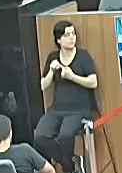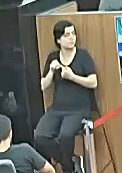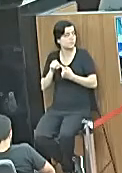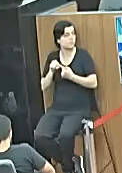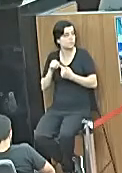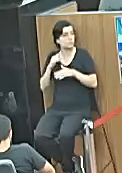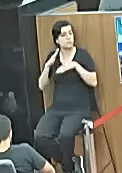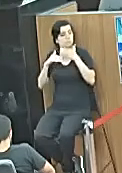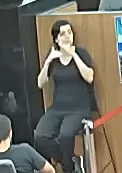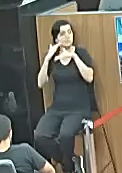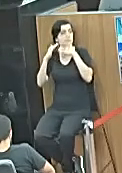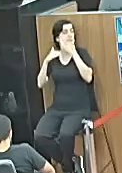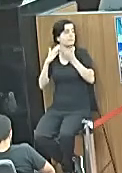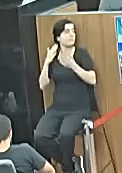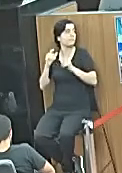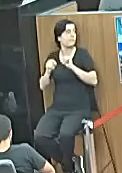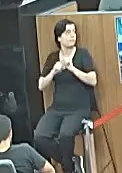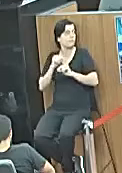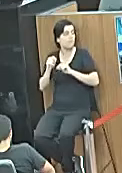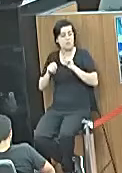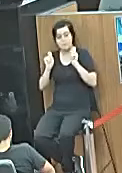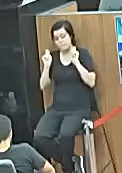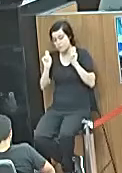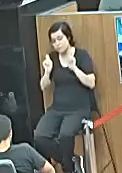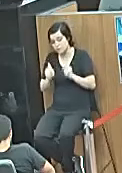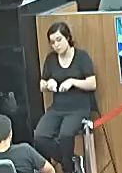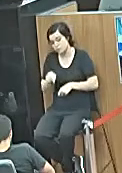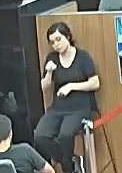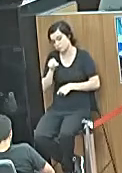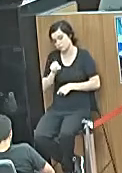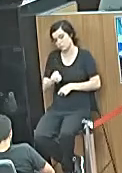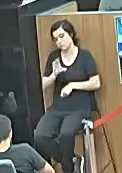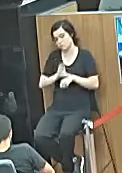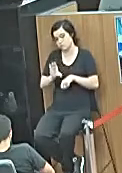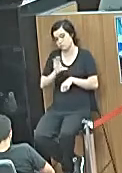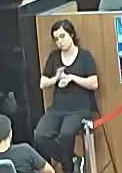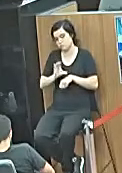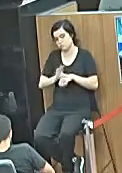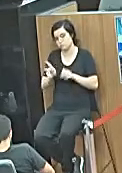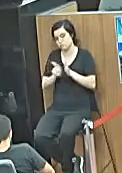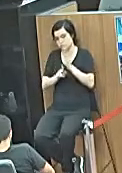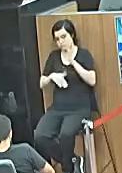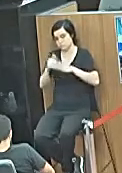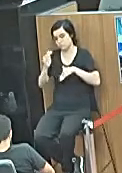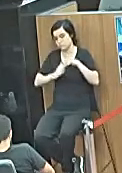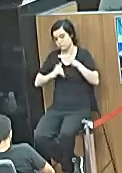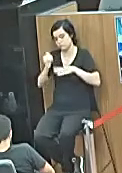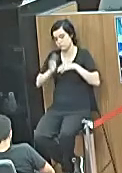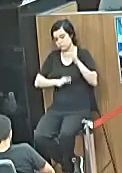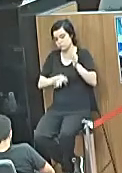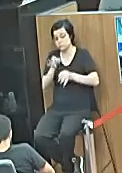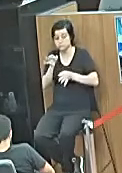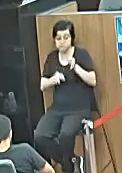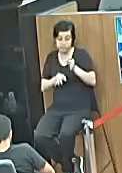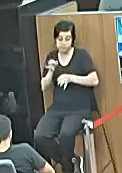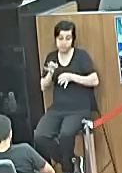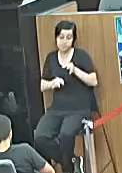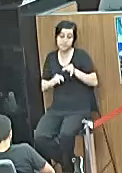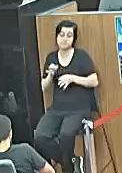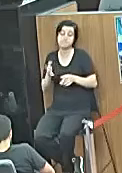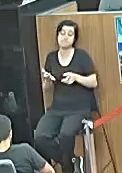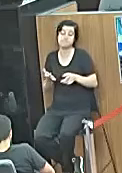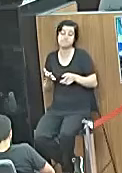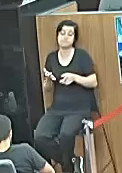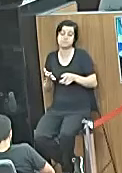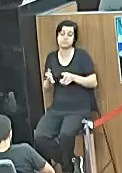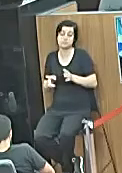desenvolver e aperfeiçoar as competências conhecimentos habilidades e atitudes dos profissionais do sistema de justiça e de segurança pública